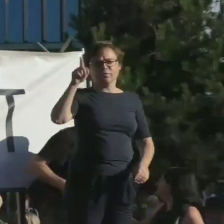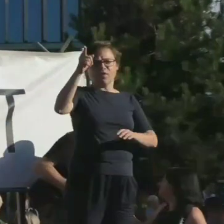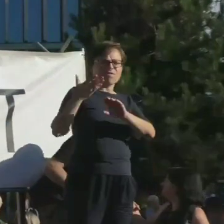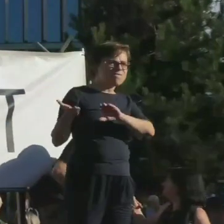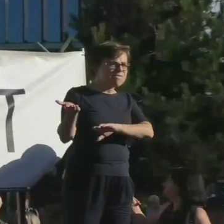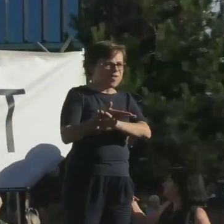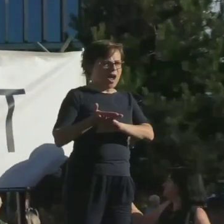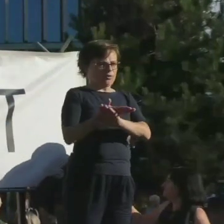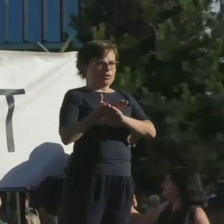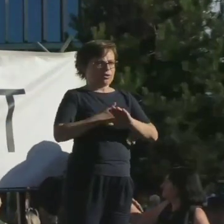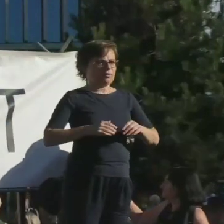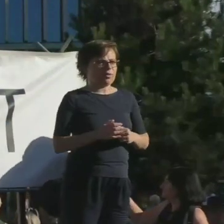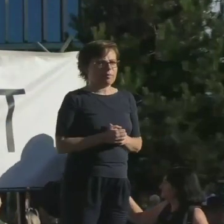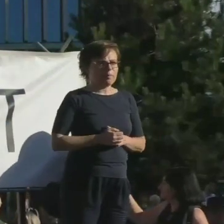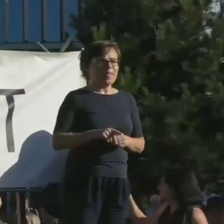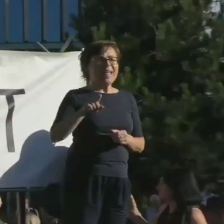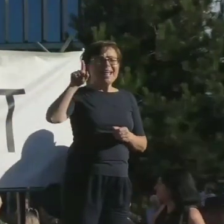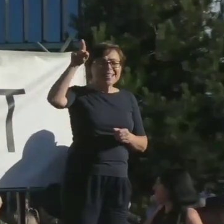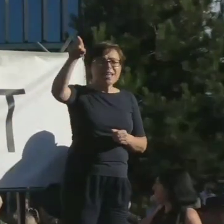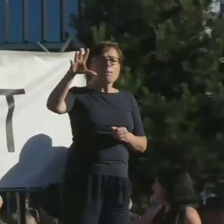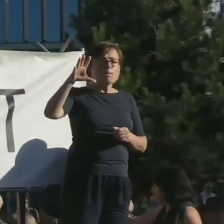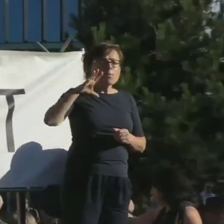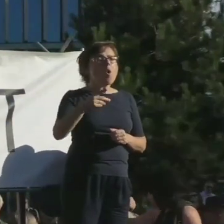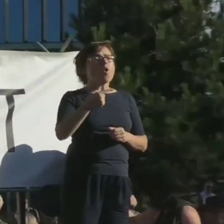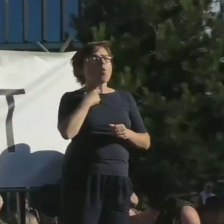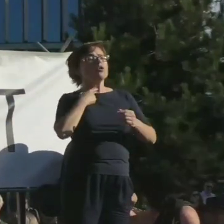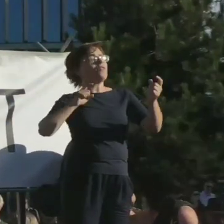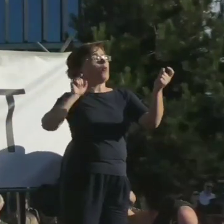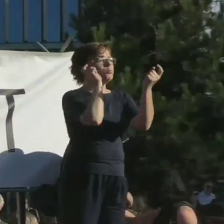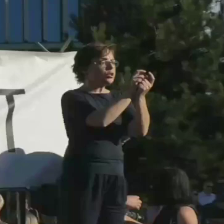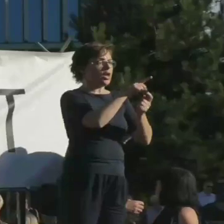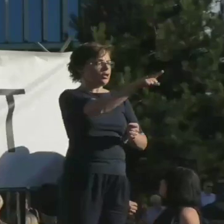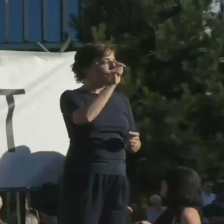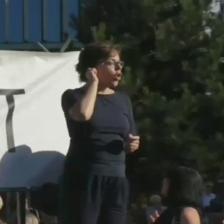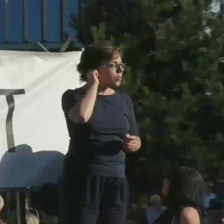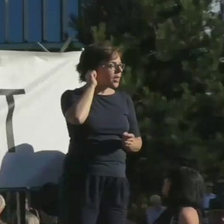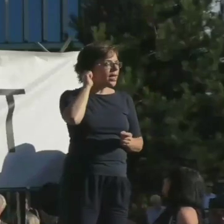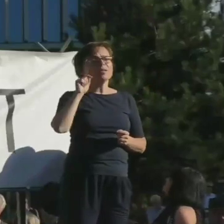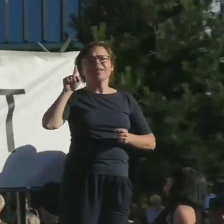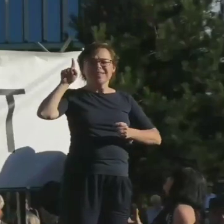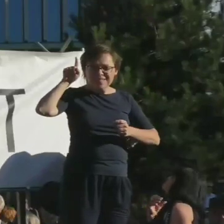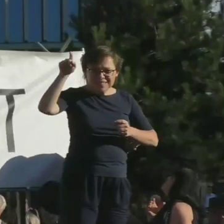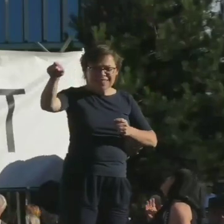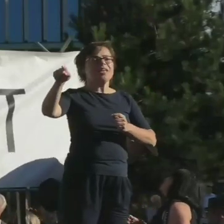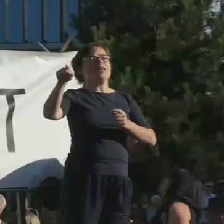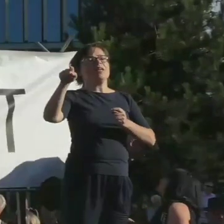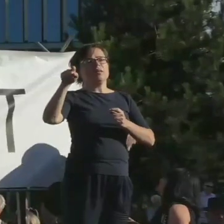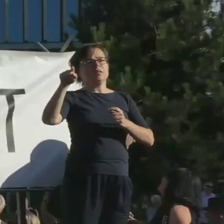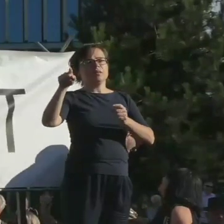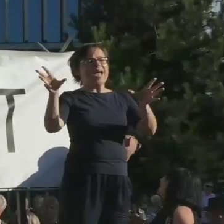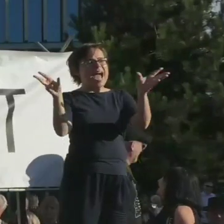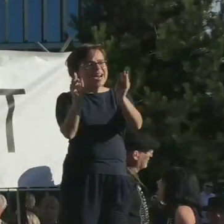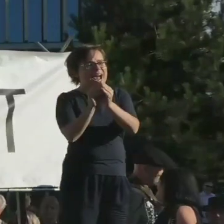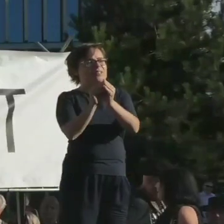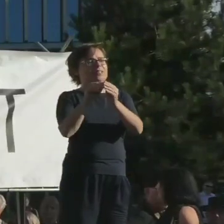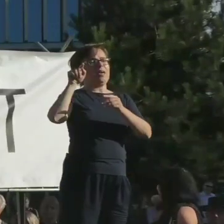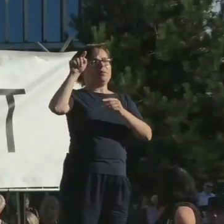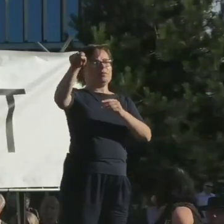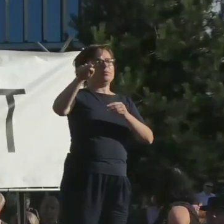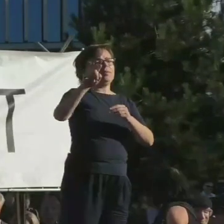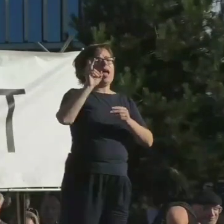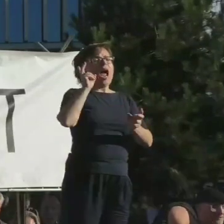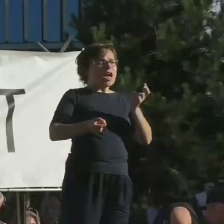Hipokryto, za to, że zagłosowałeś przeciwko kobietom, że przełożyłeś rękę, poszedłeś razem w ramię